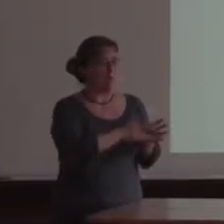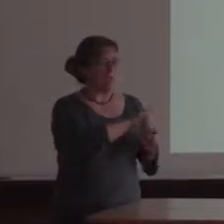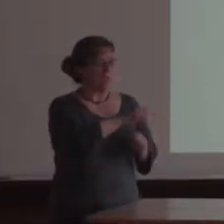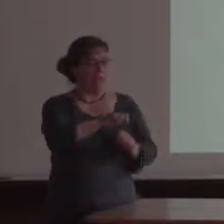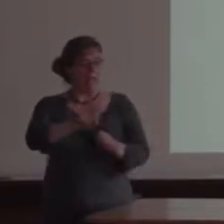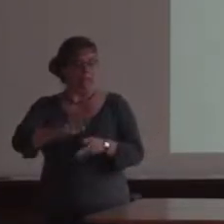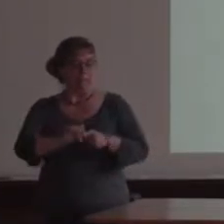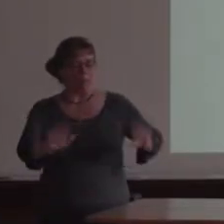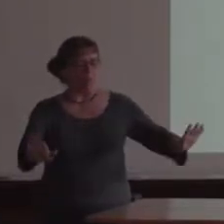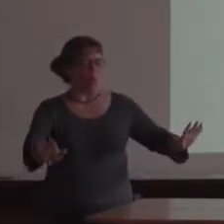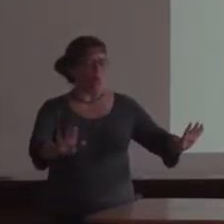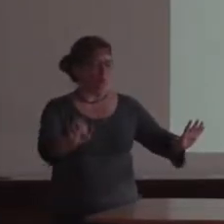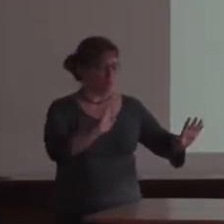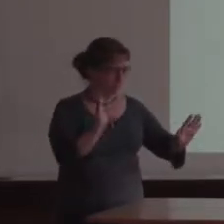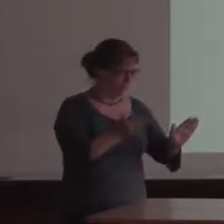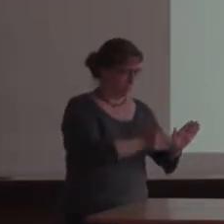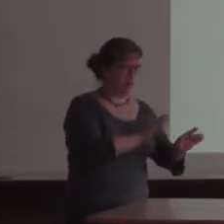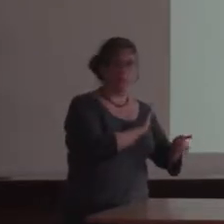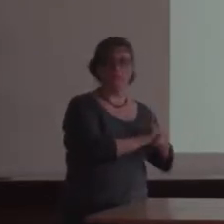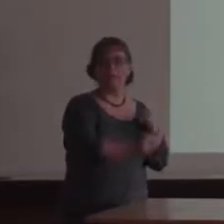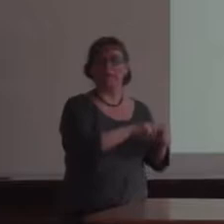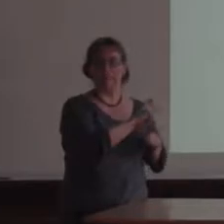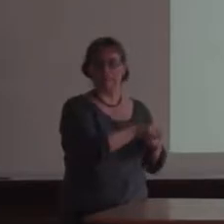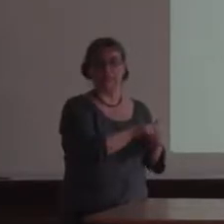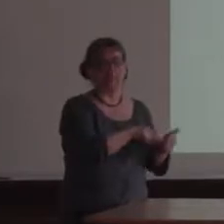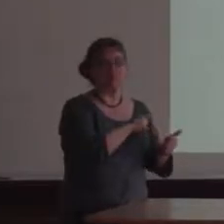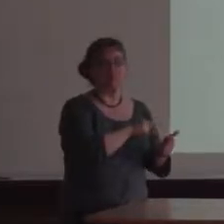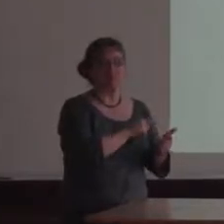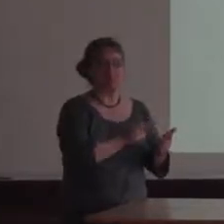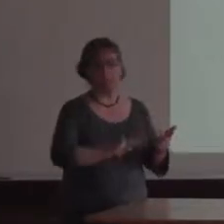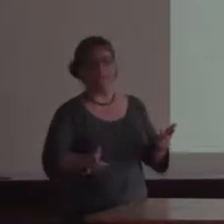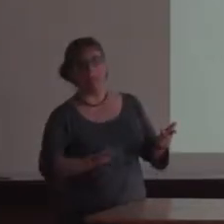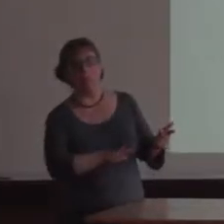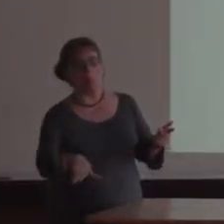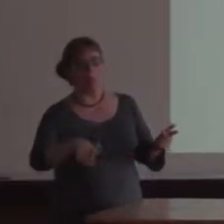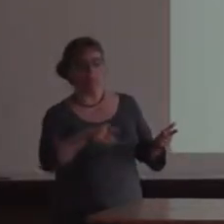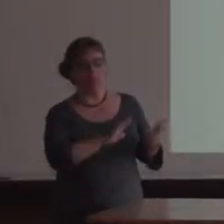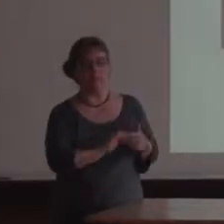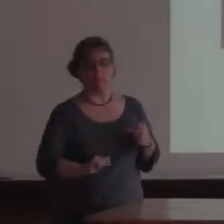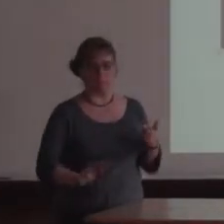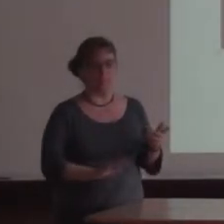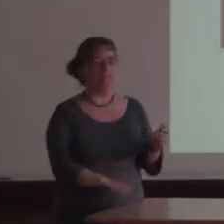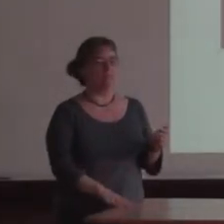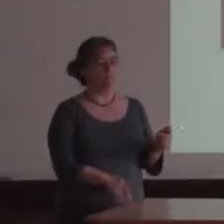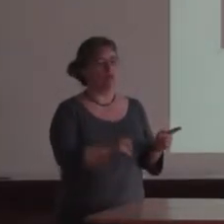on en exécute juste certains. On sélectionne un sous-ensemble des tests à lancer.